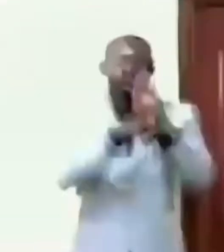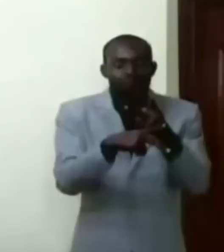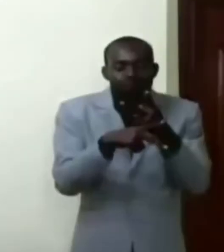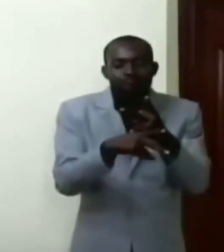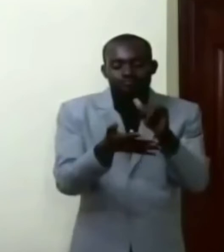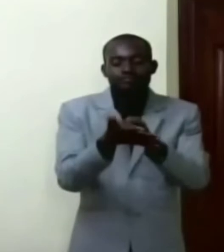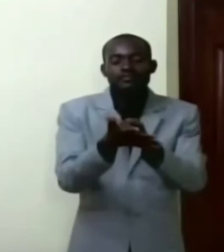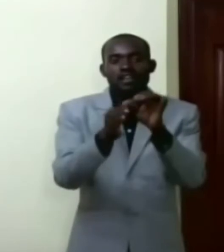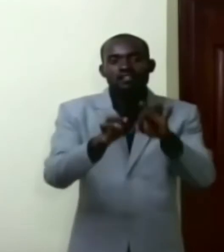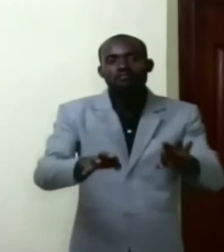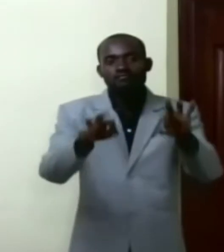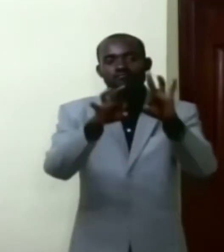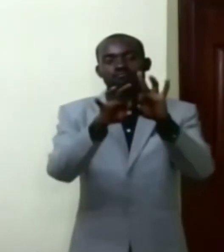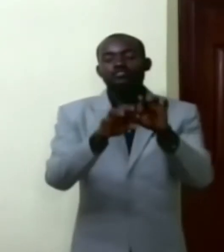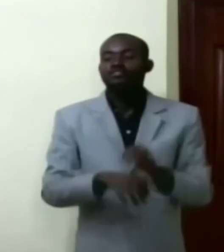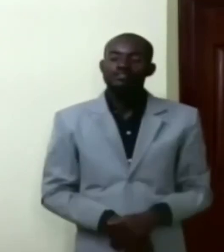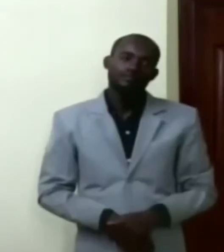tête. Maintenant, d'un tour pour nous